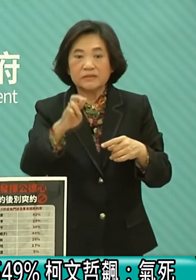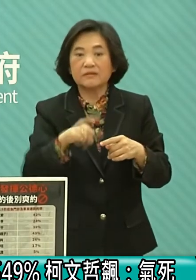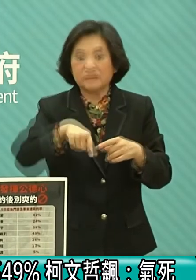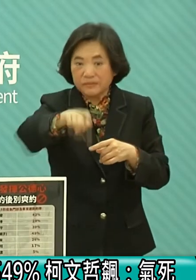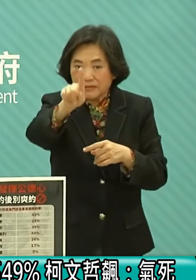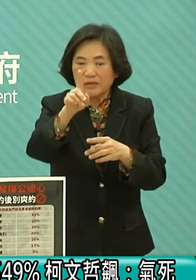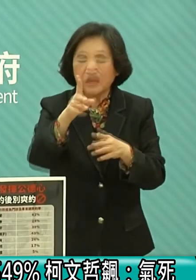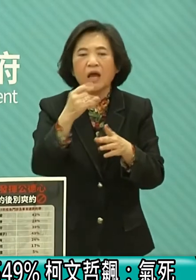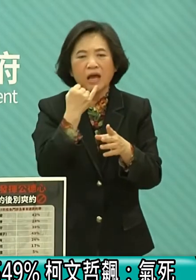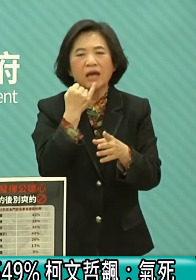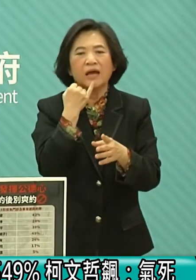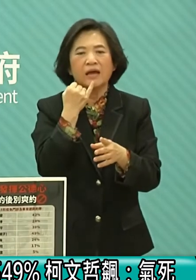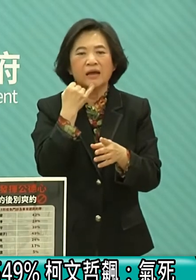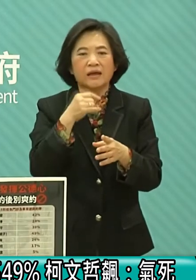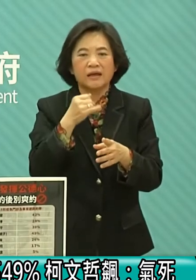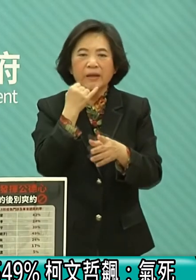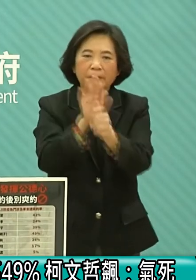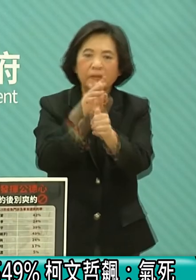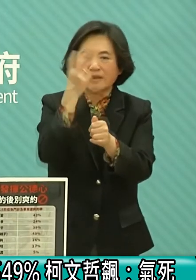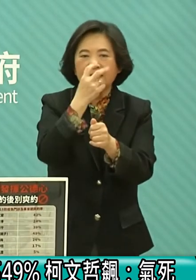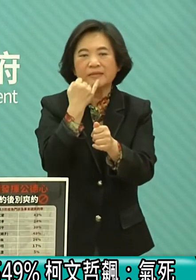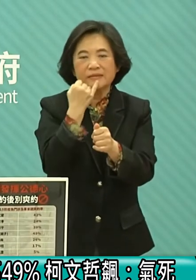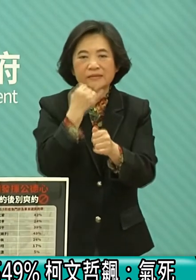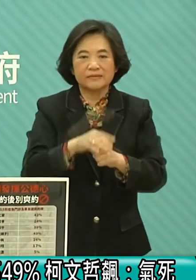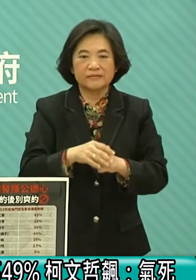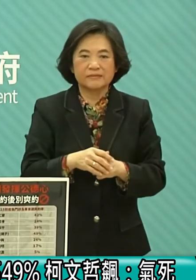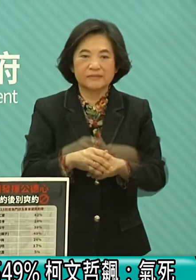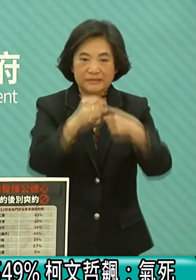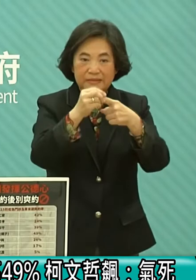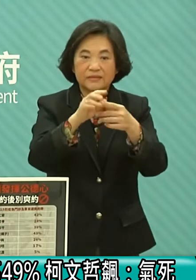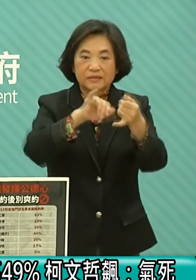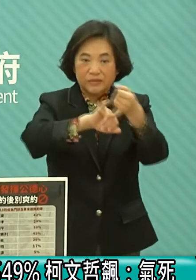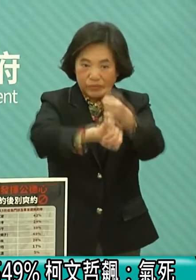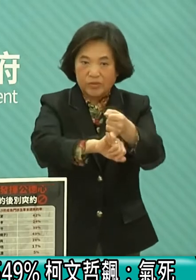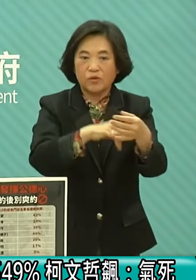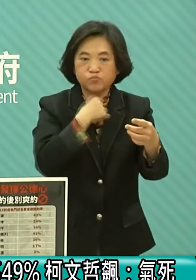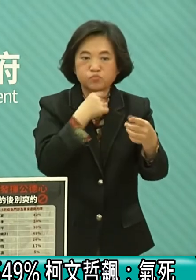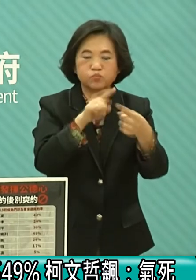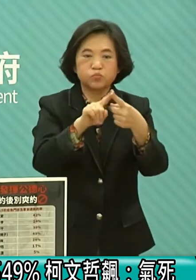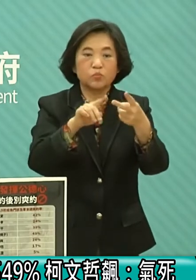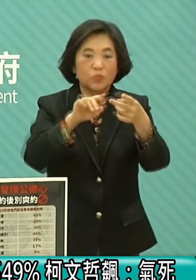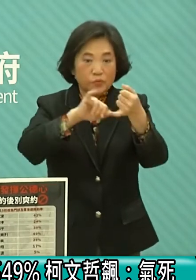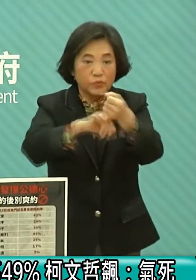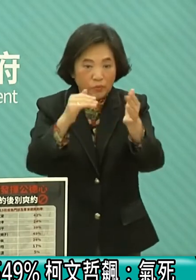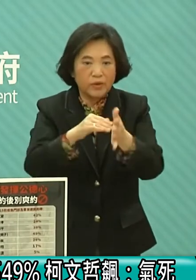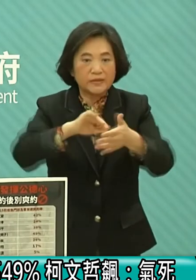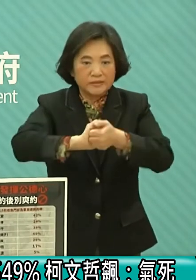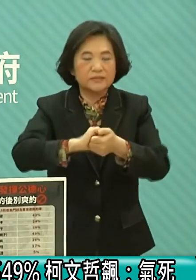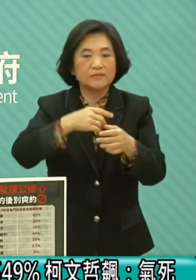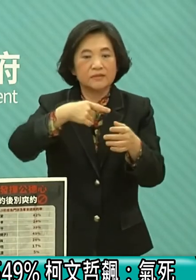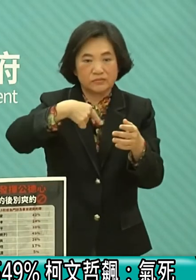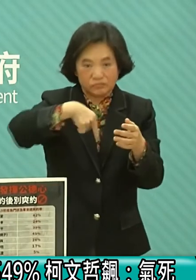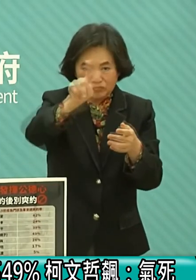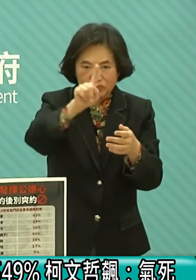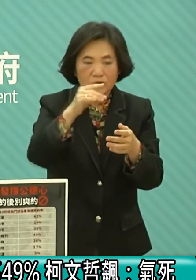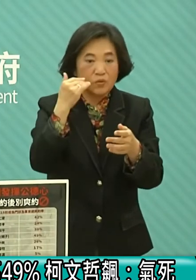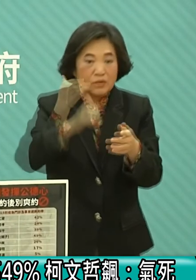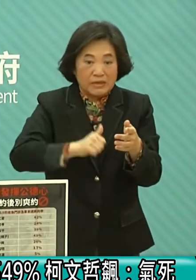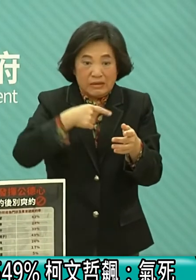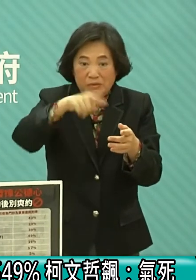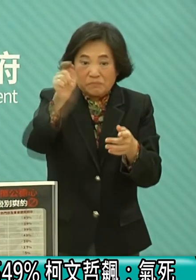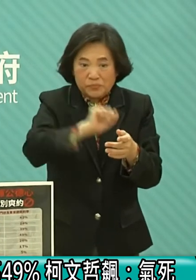所以就拜托大家哈，不要第一个一定要预约，第二预约的哈，你真的不来，把它取消掉。